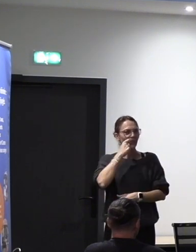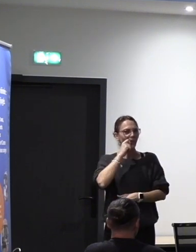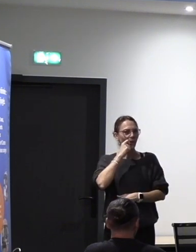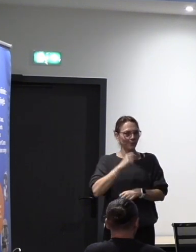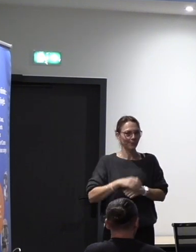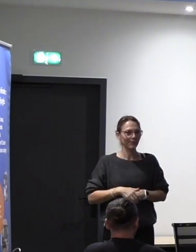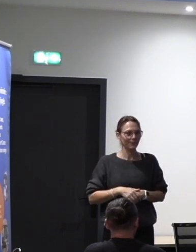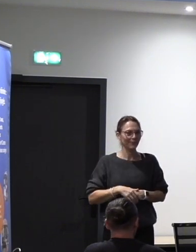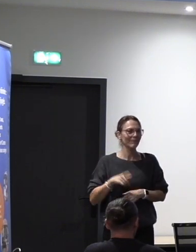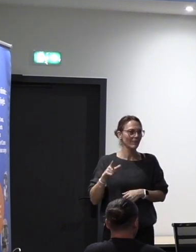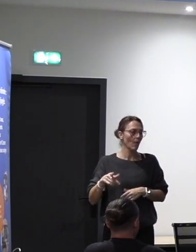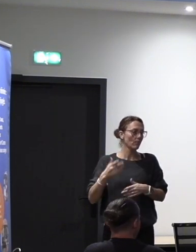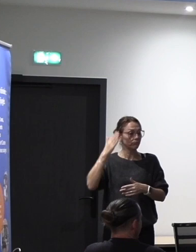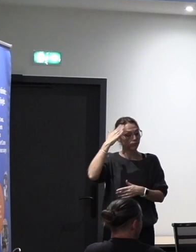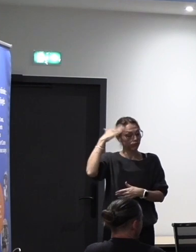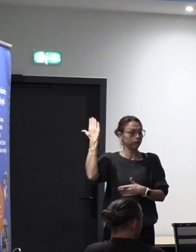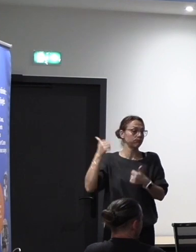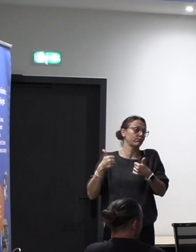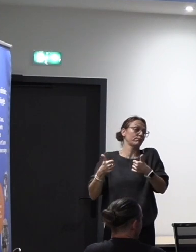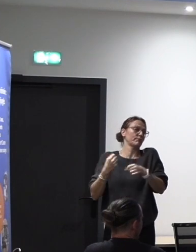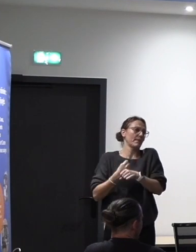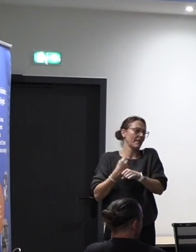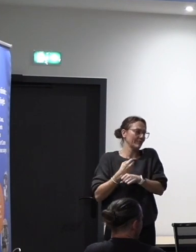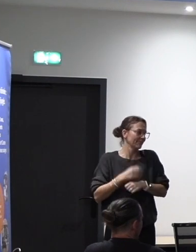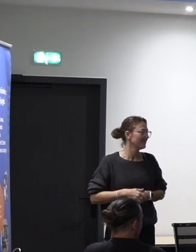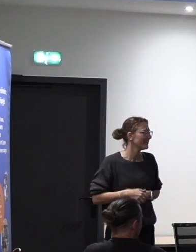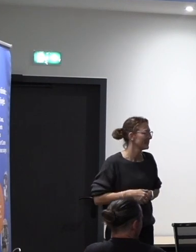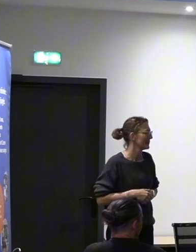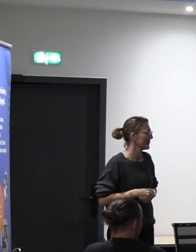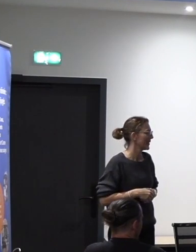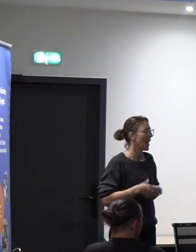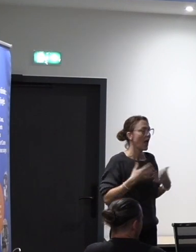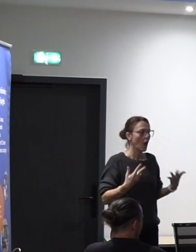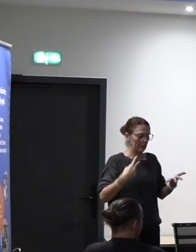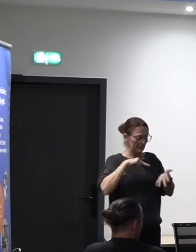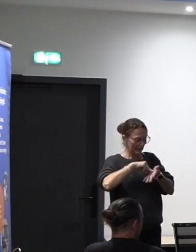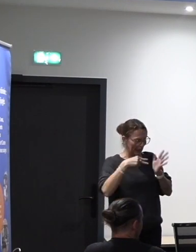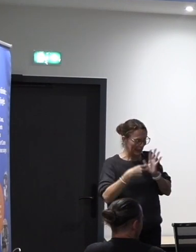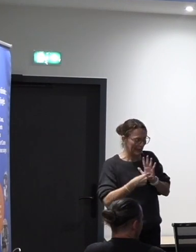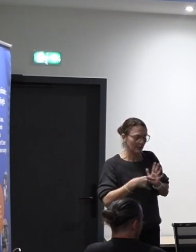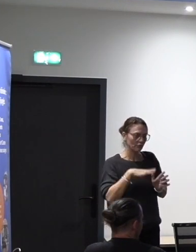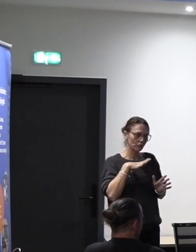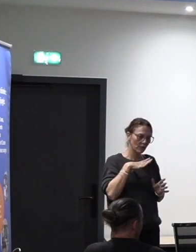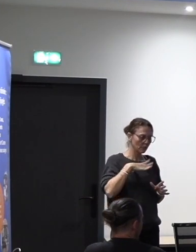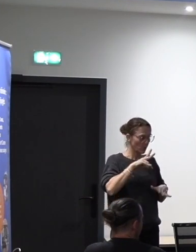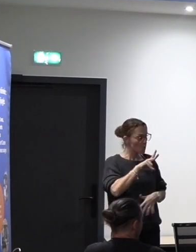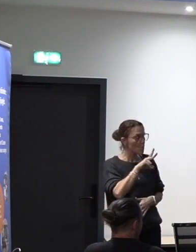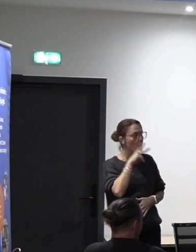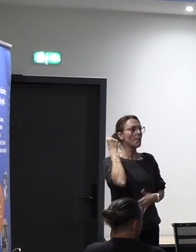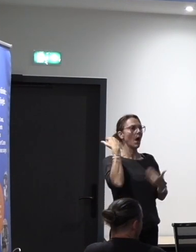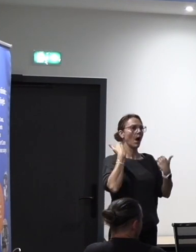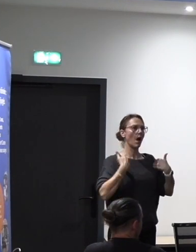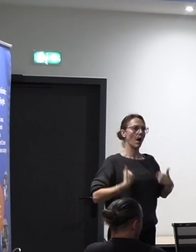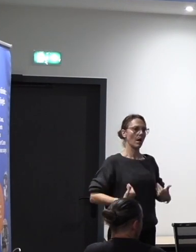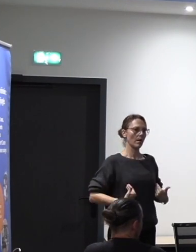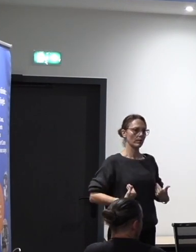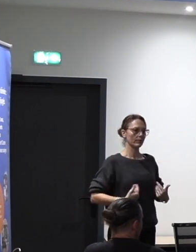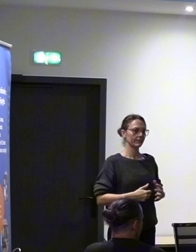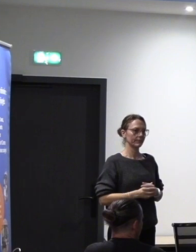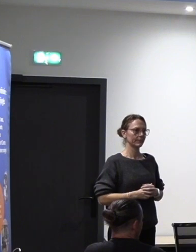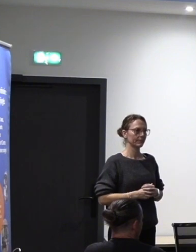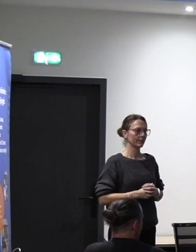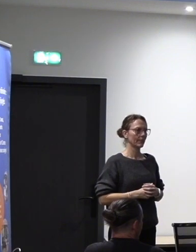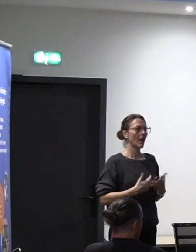Andidan, hein, qui est remarquable, etc. Voilà. Donc, j'utilise ma technicité, j'utilise mon humanité toujours,